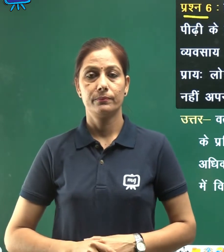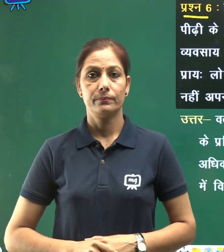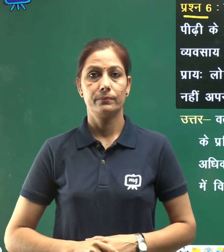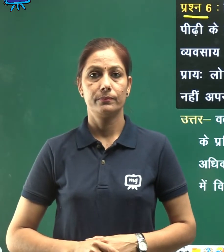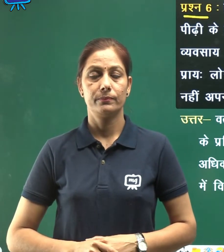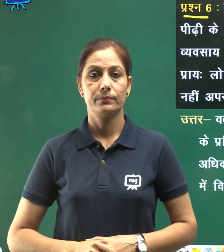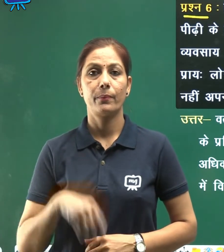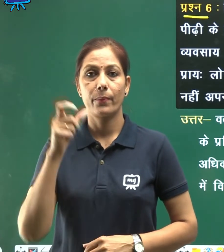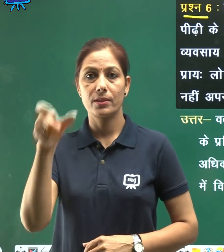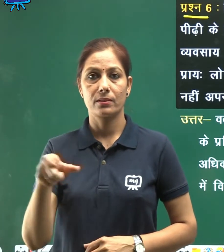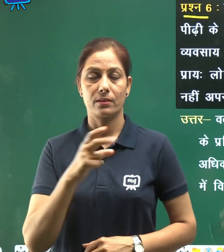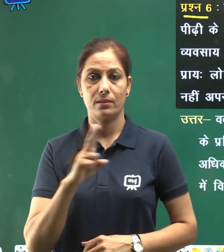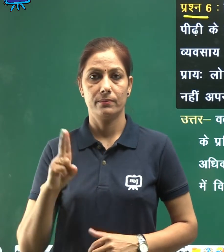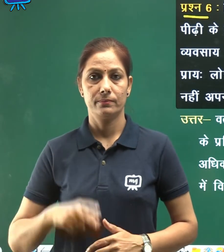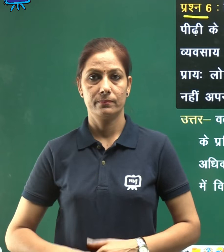मियां नसीरुद्दीन